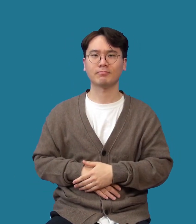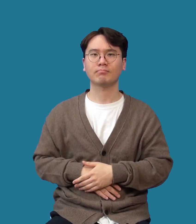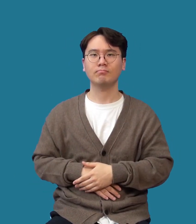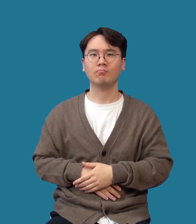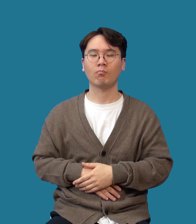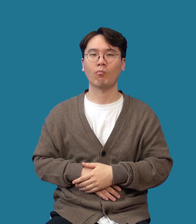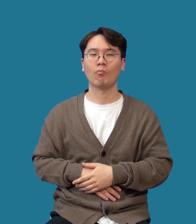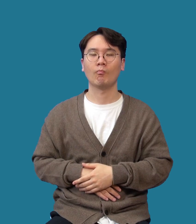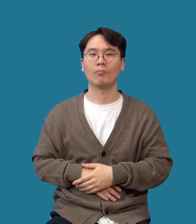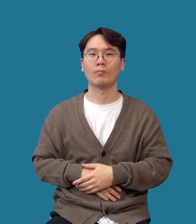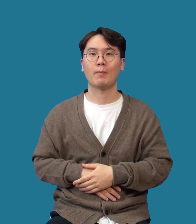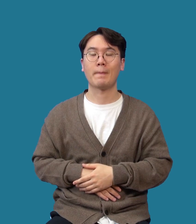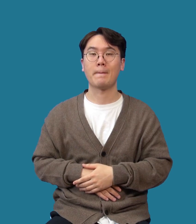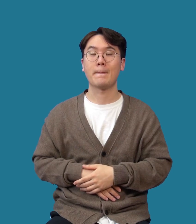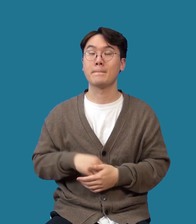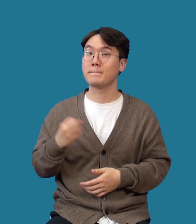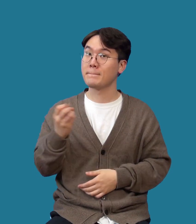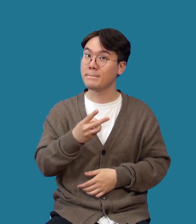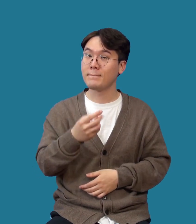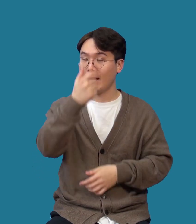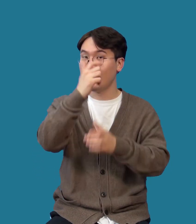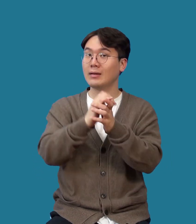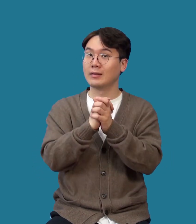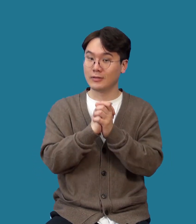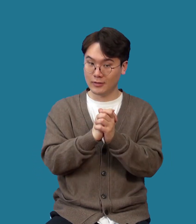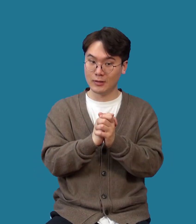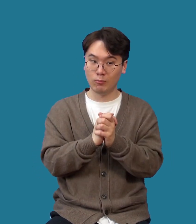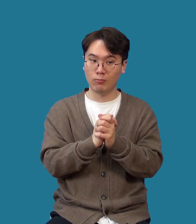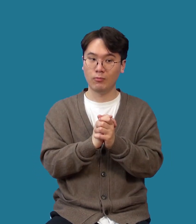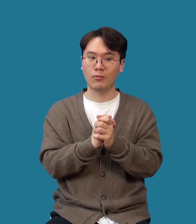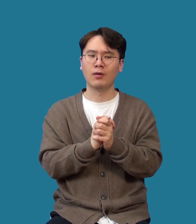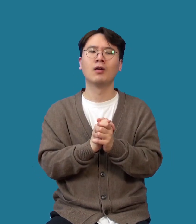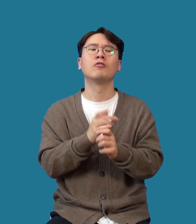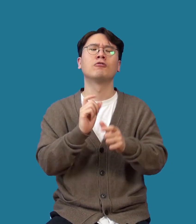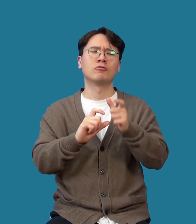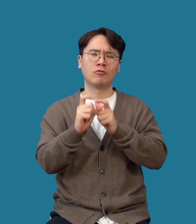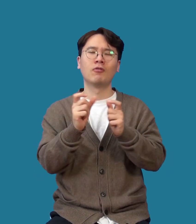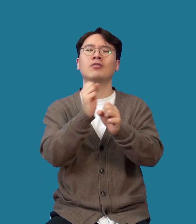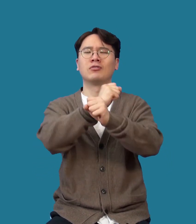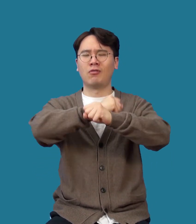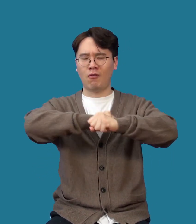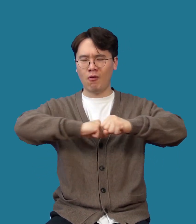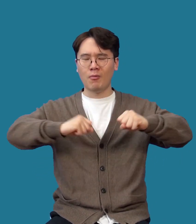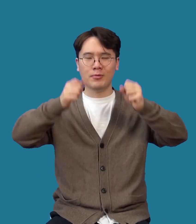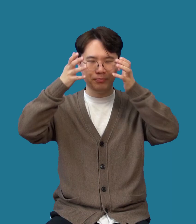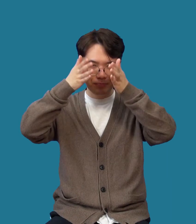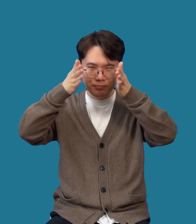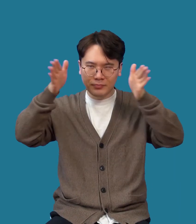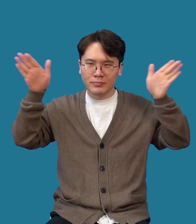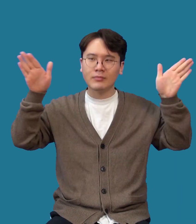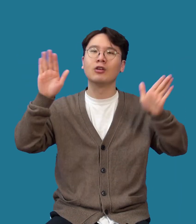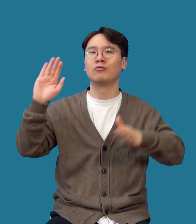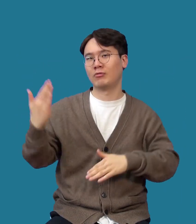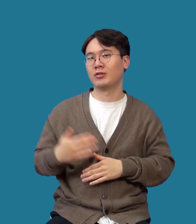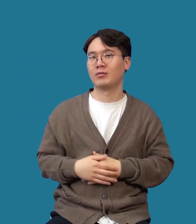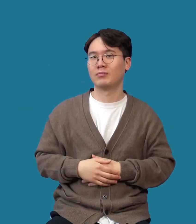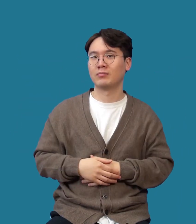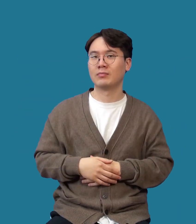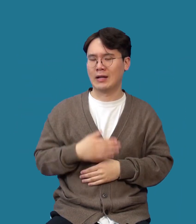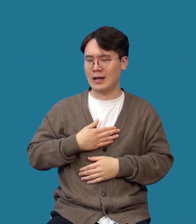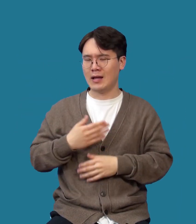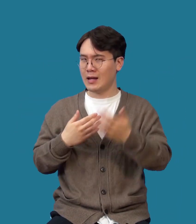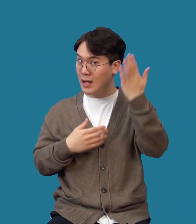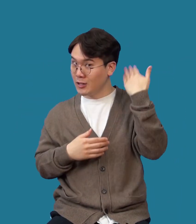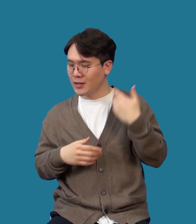그리고 이 기도의 폭이, 생각의 폭이 한없이 넓어졌습니다. 전에는 기도했다고 하면 늘 자기